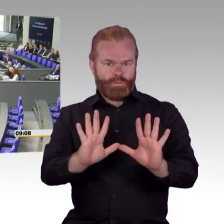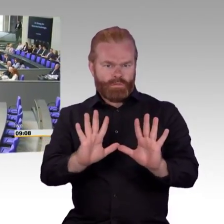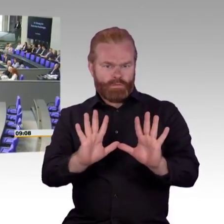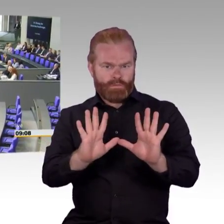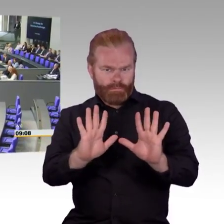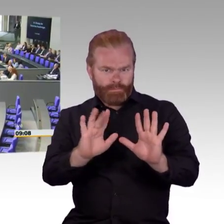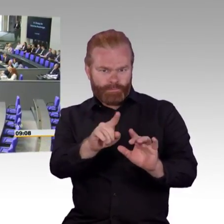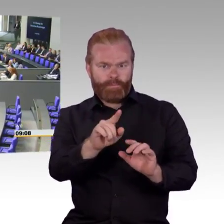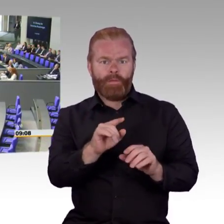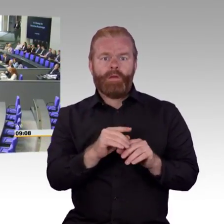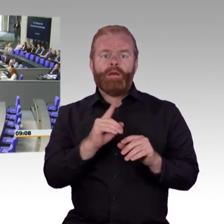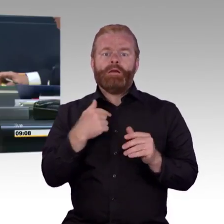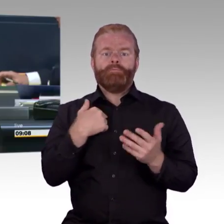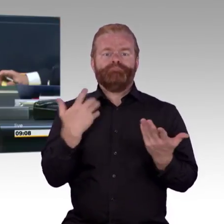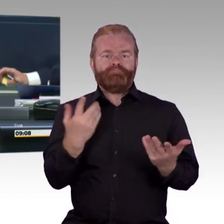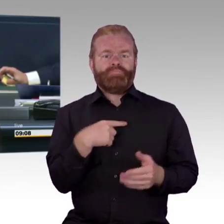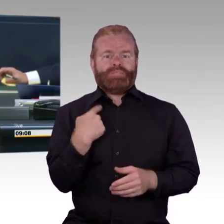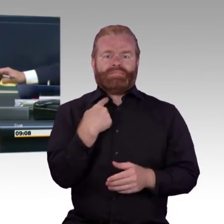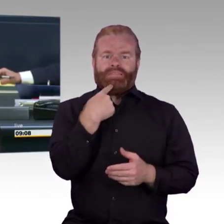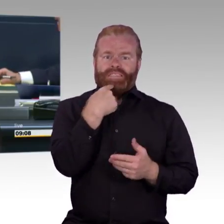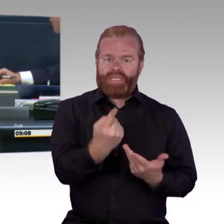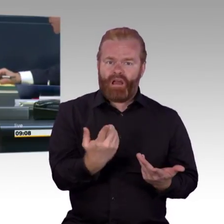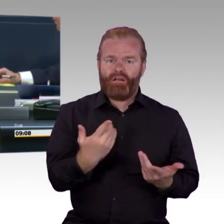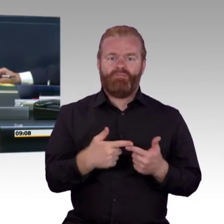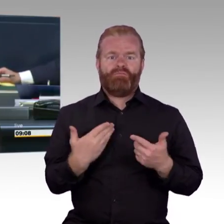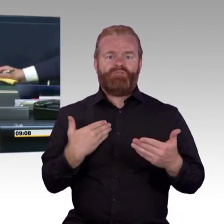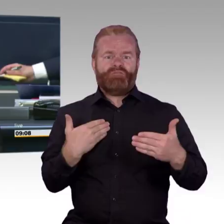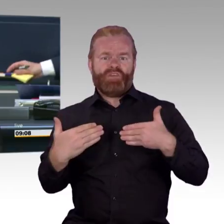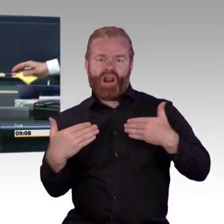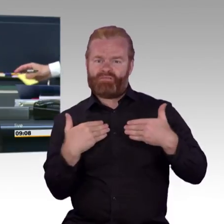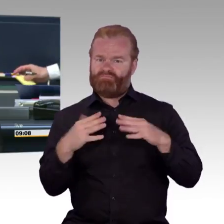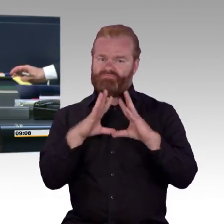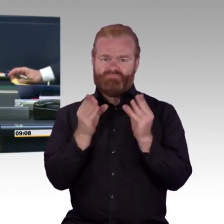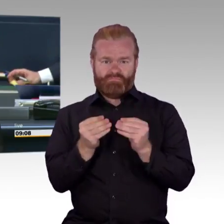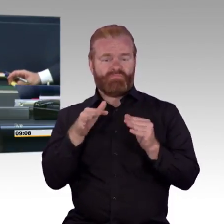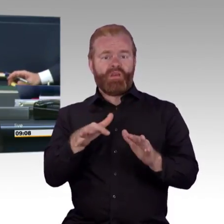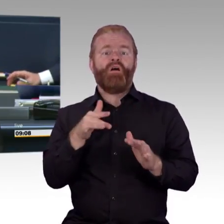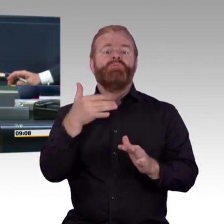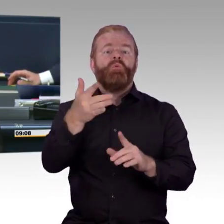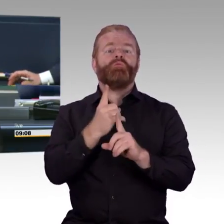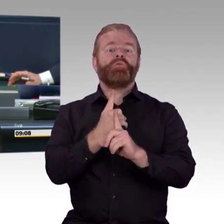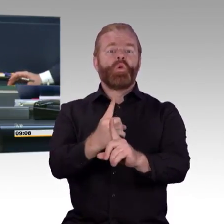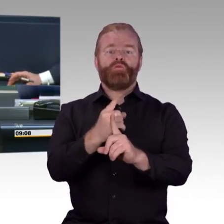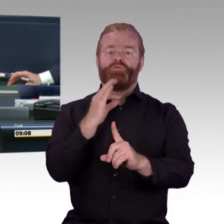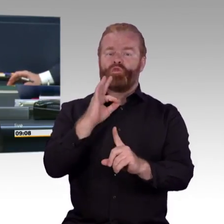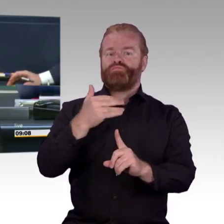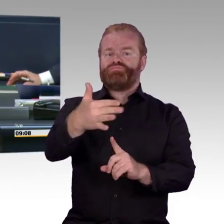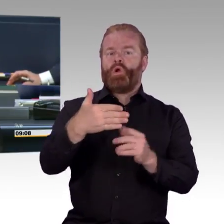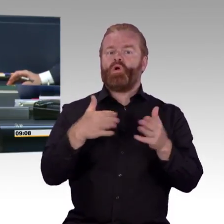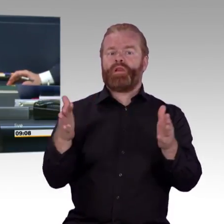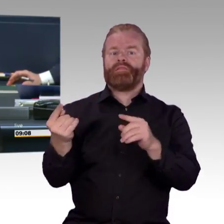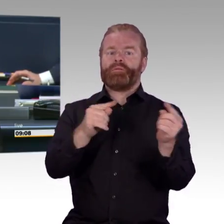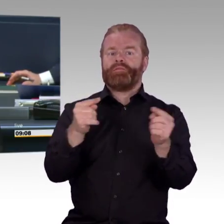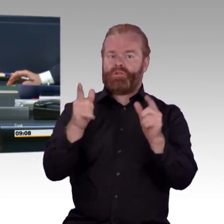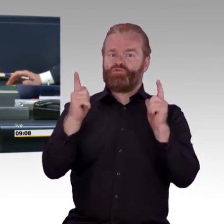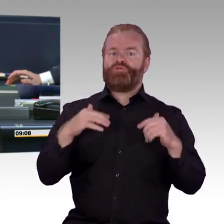vorbildlich sein für eine zivilisierte Auseinandersetzung, es kann aber auch Anlass sein für Hass und Hetze, für Verrohung bis hin